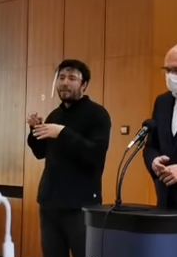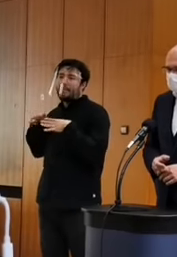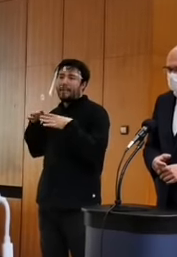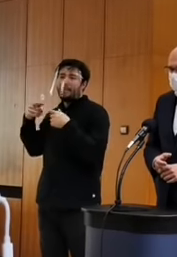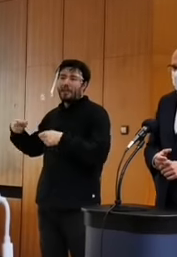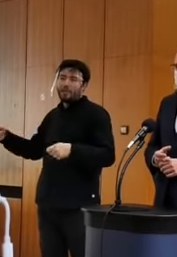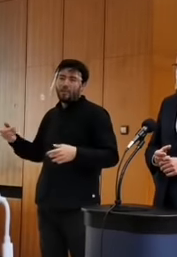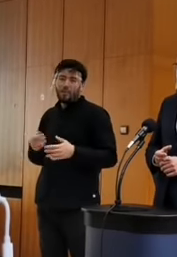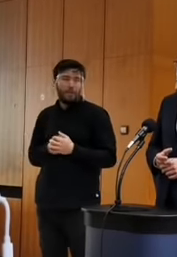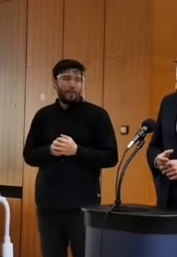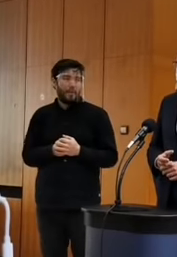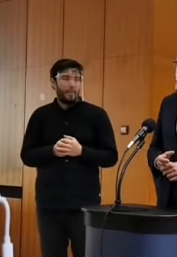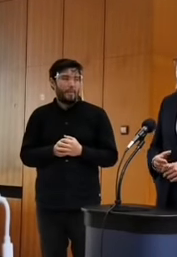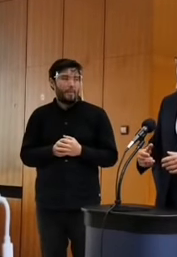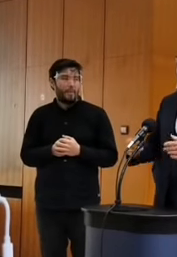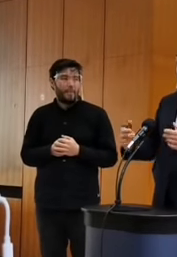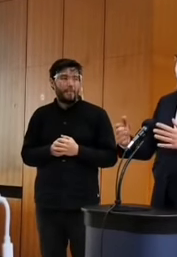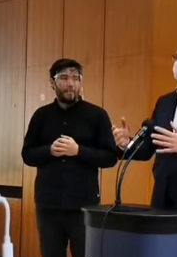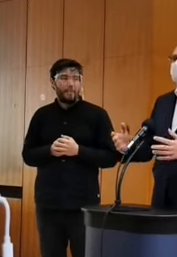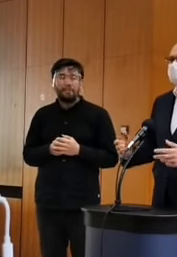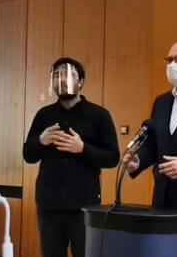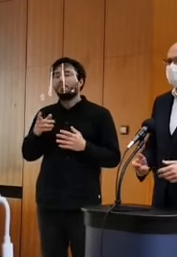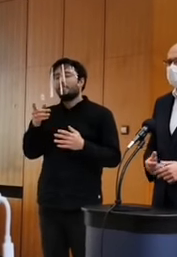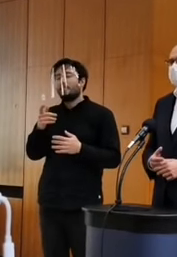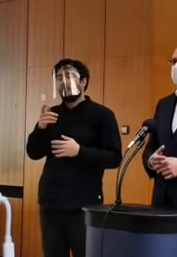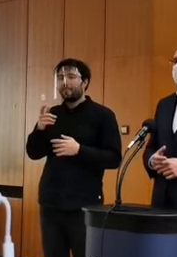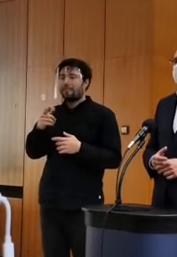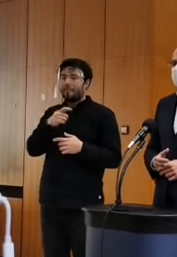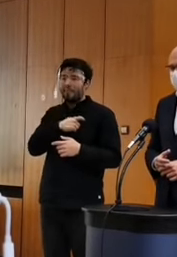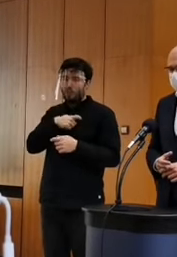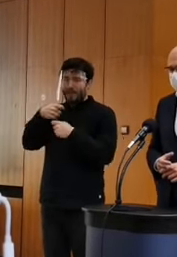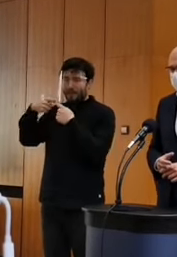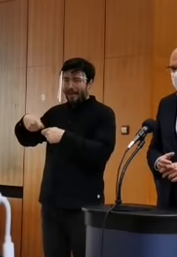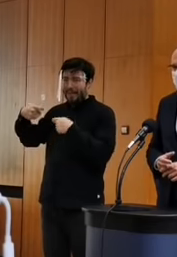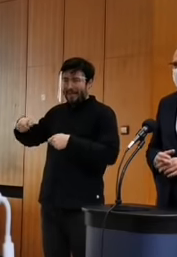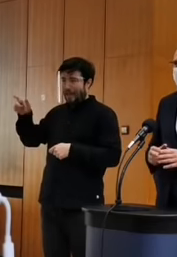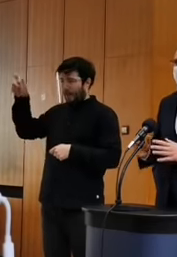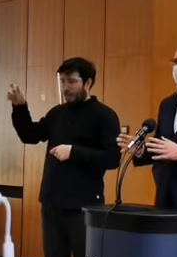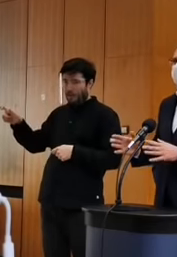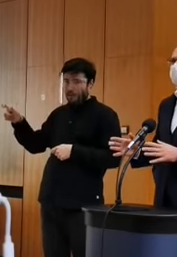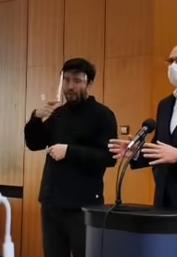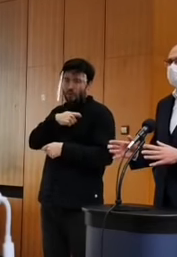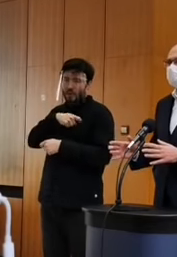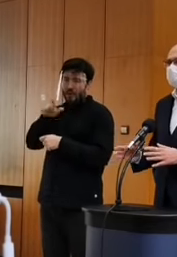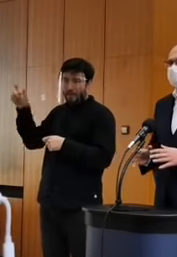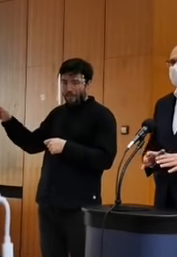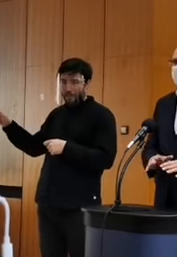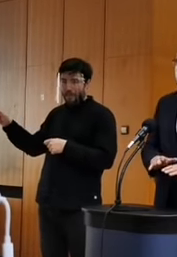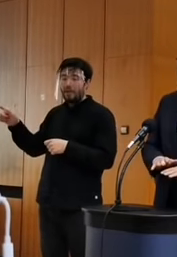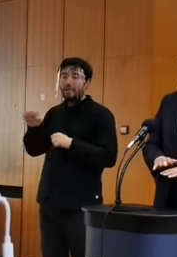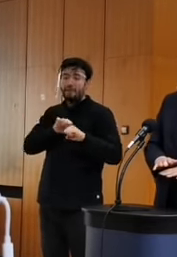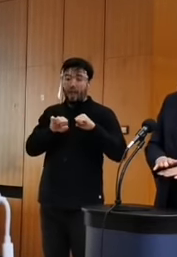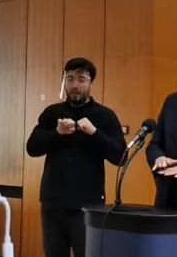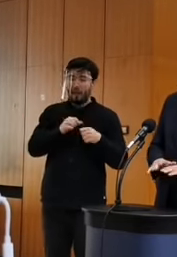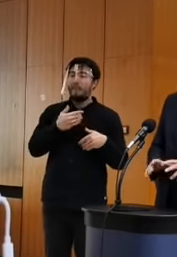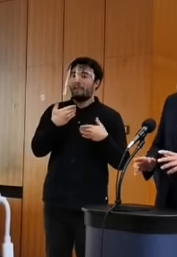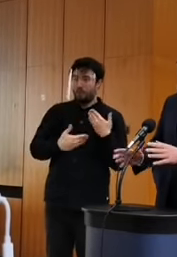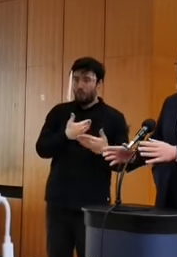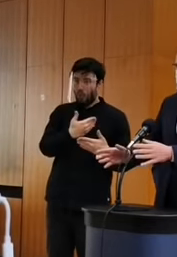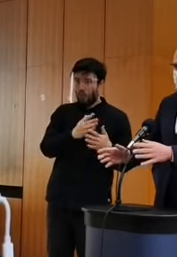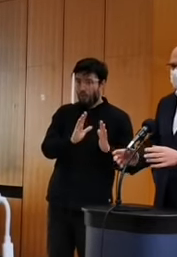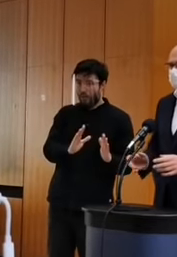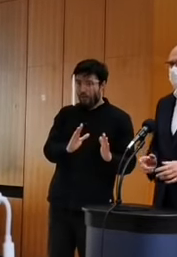Pani prezidentka je, alebo teda funkcia prezidenta je taká, že pokiaľ vláda funguje, tak jeho právomoci,